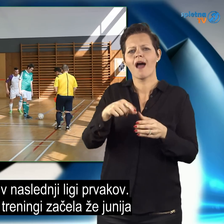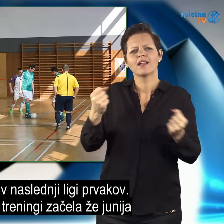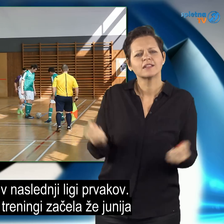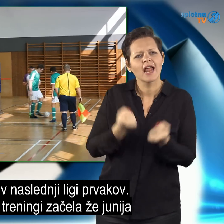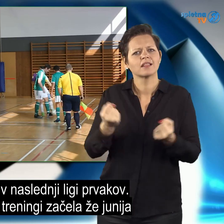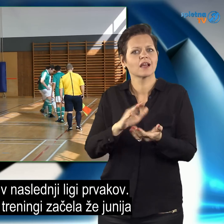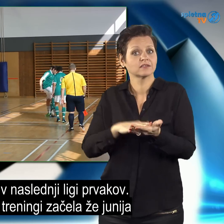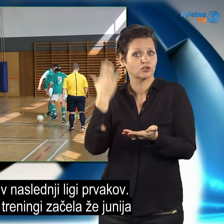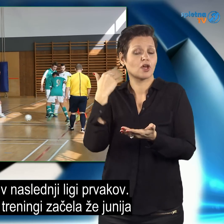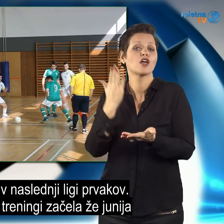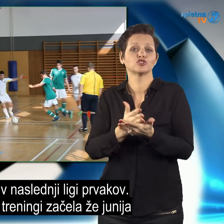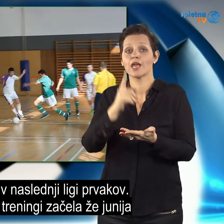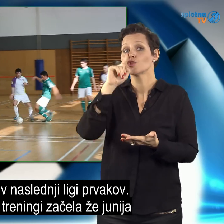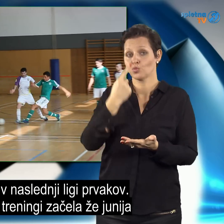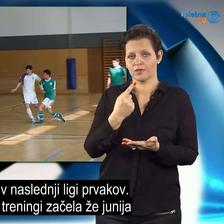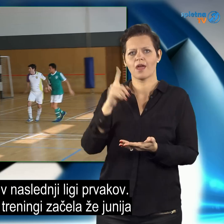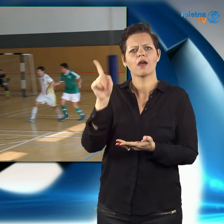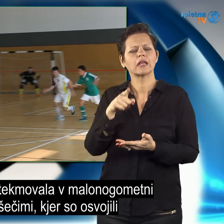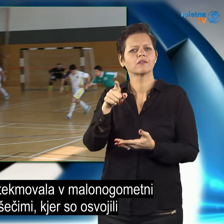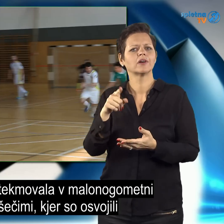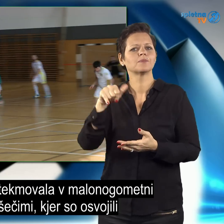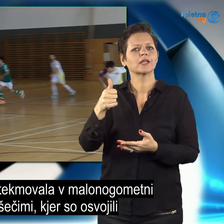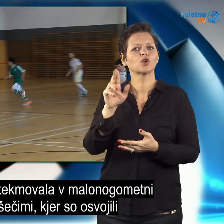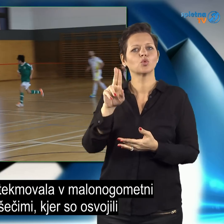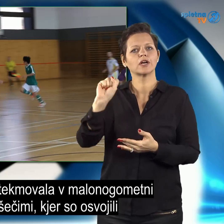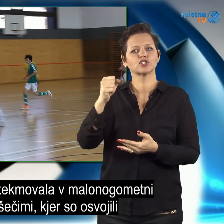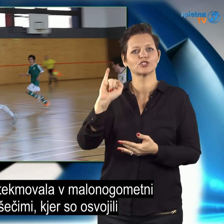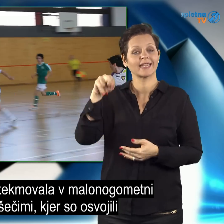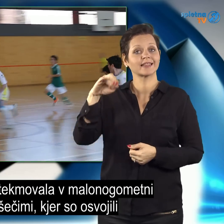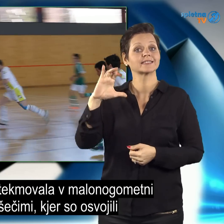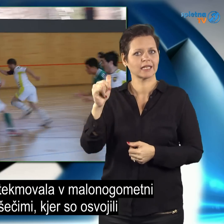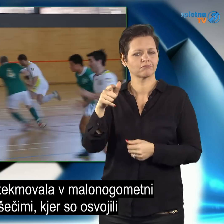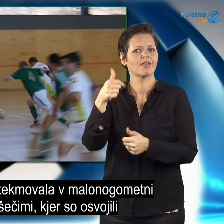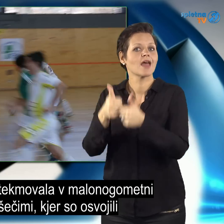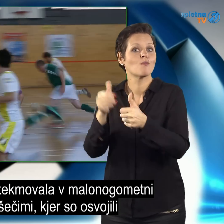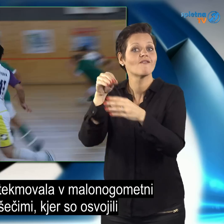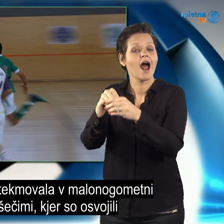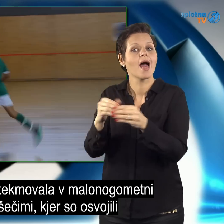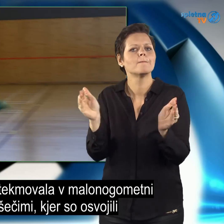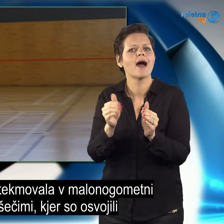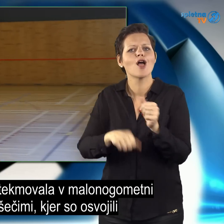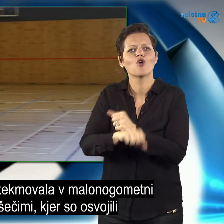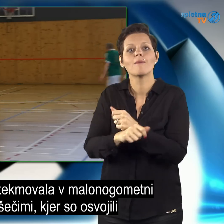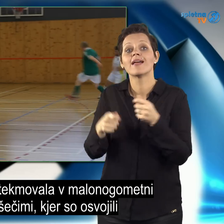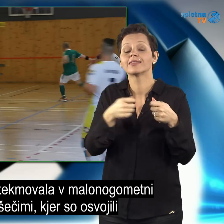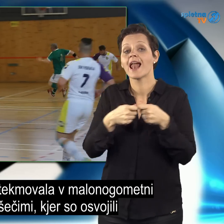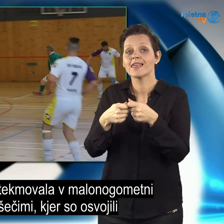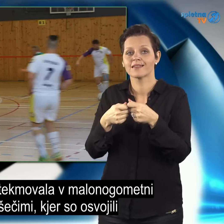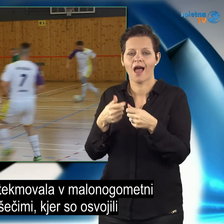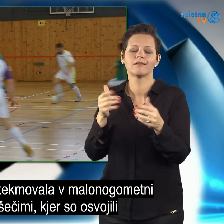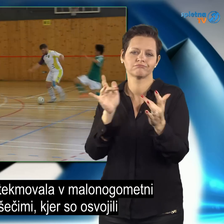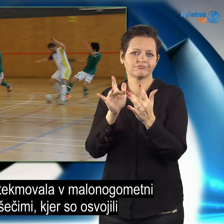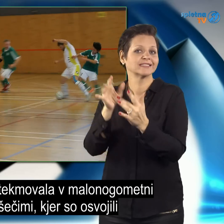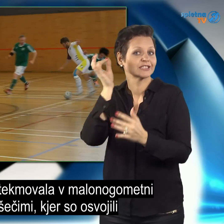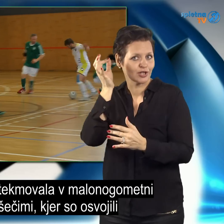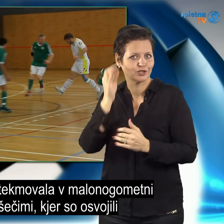Ekipa je s treningi začela že junija in v Jurišincih tekmovala v malonogometni ligi s Slišečimi, kjer so osvojili odlično 4.